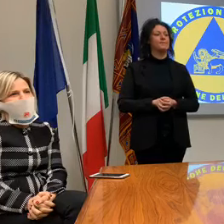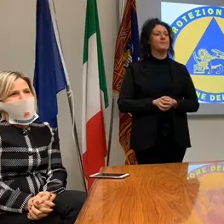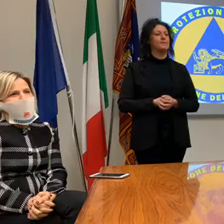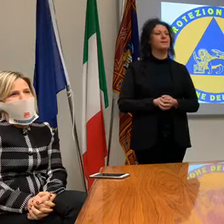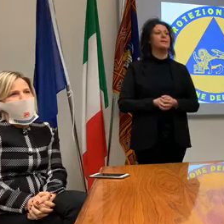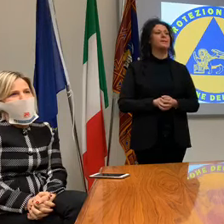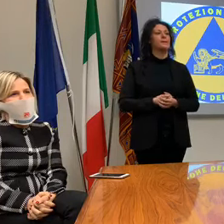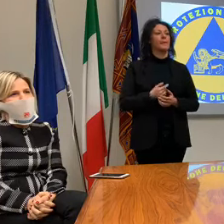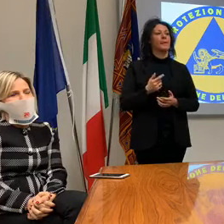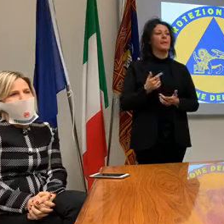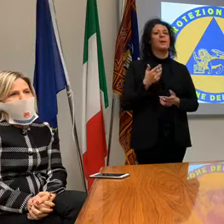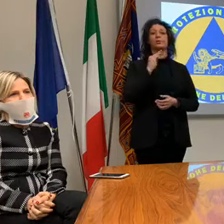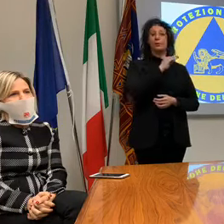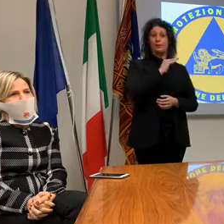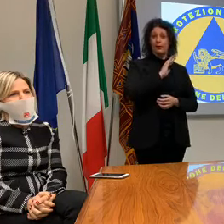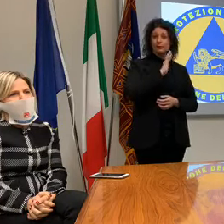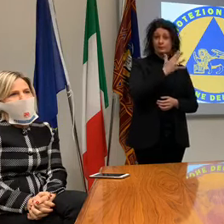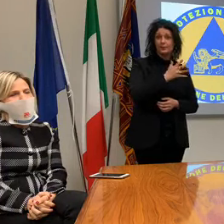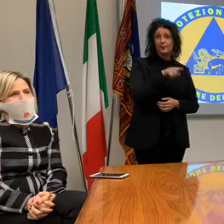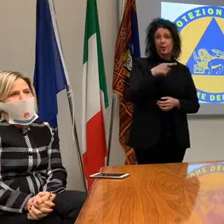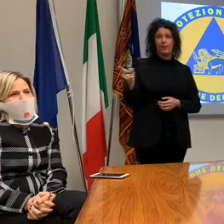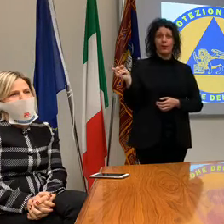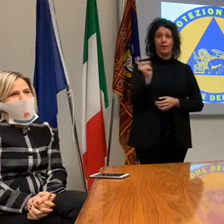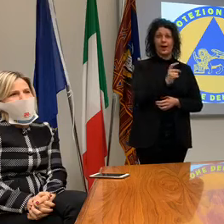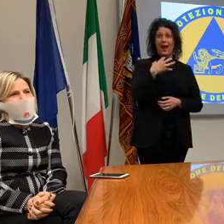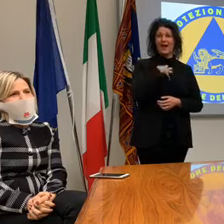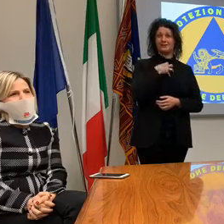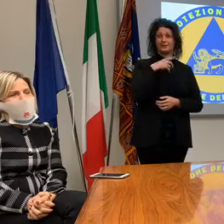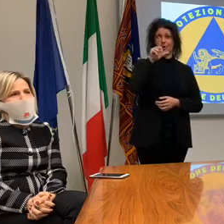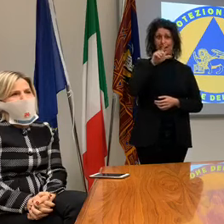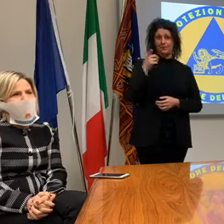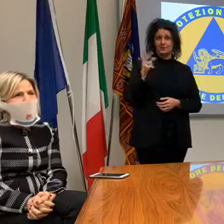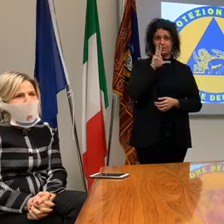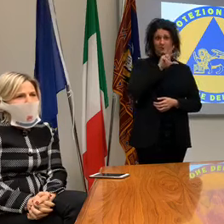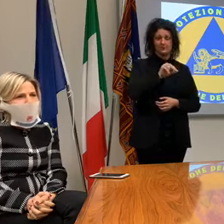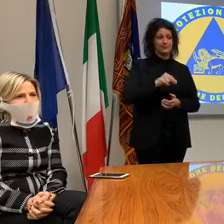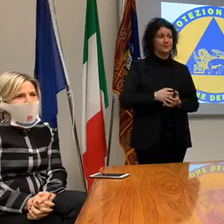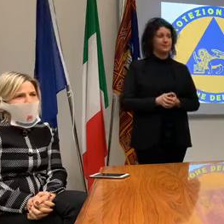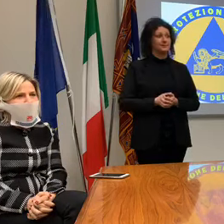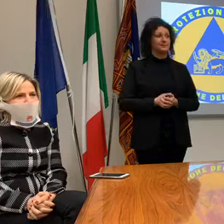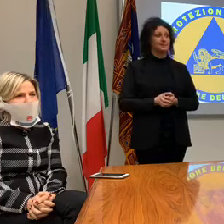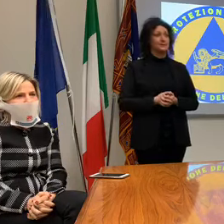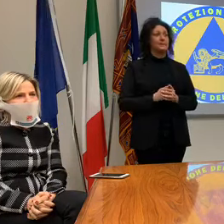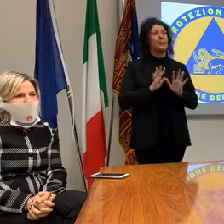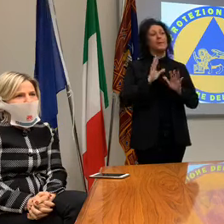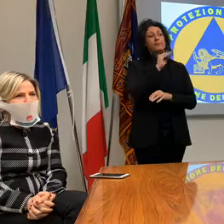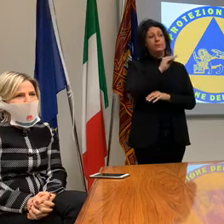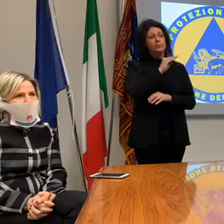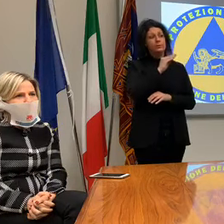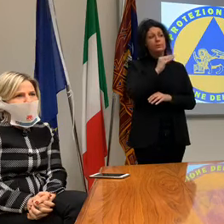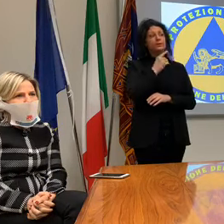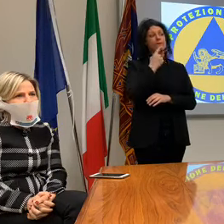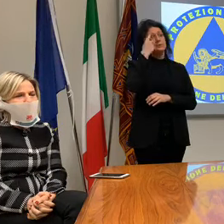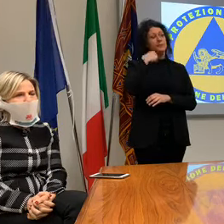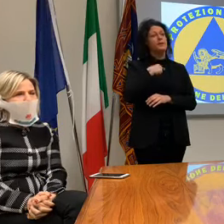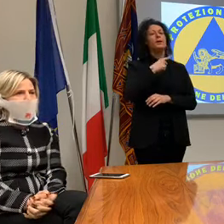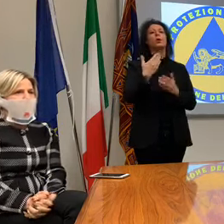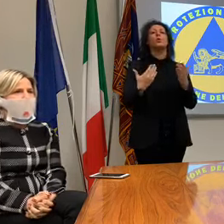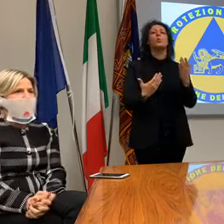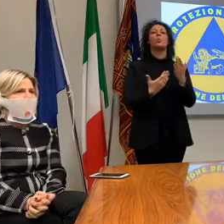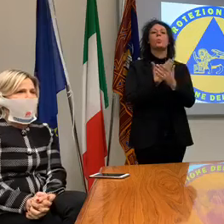Sai perché? Siccome ci chiederanno naturalmente un focus su questo progresso importante del nuovo policlinico